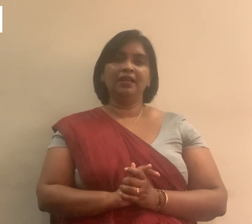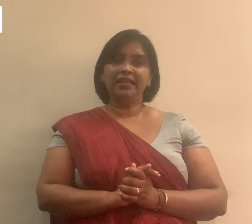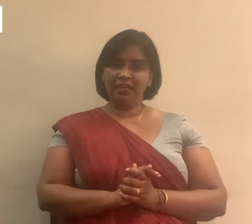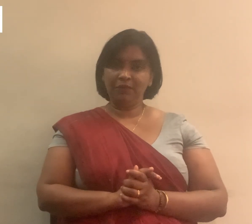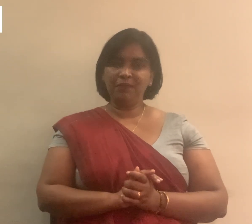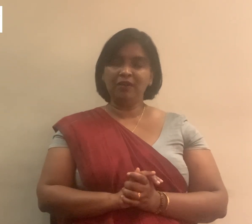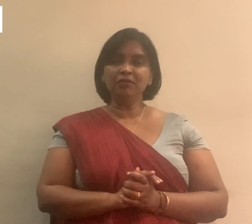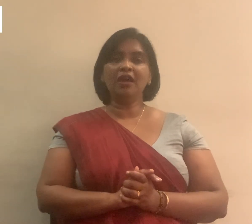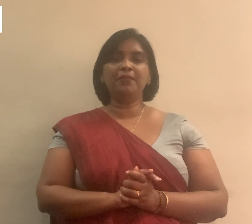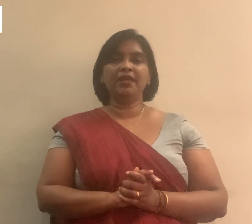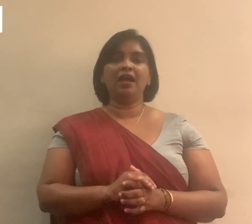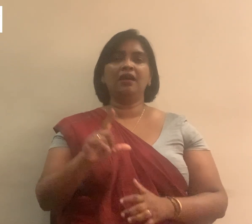ඊළඟට අපි බලමු ළමයා.